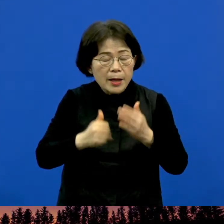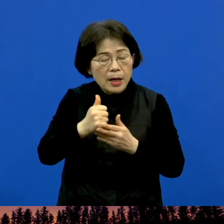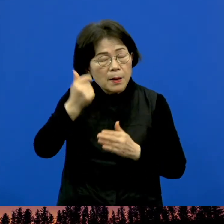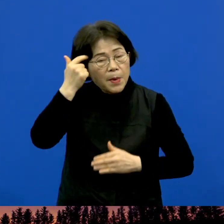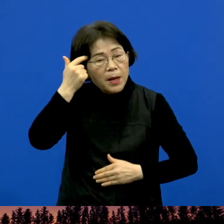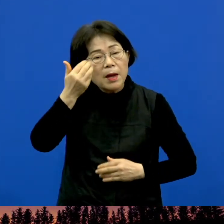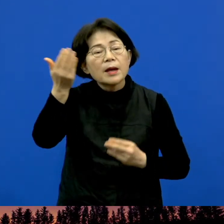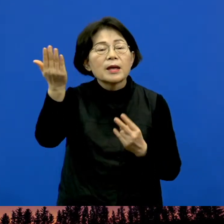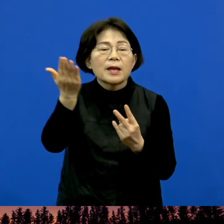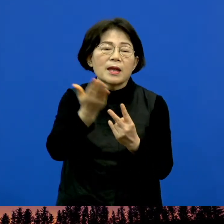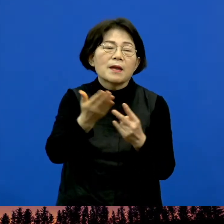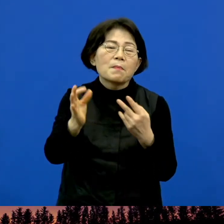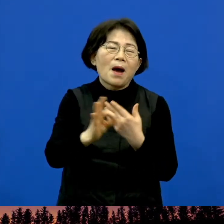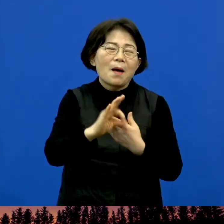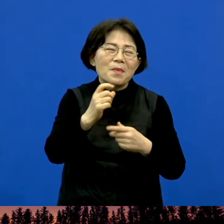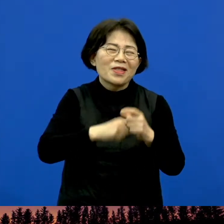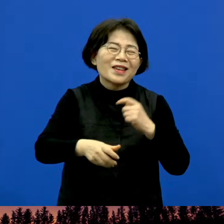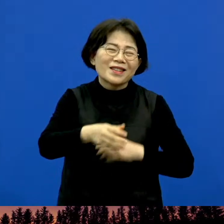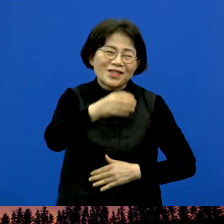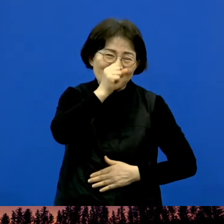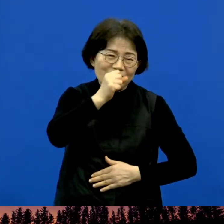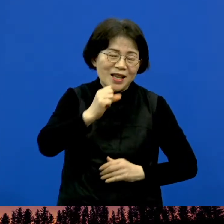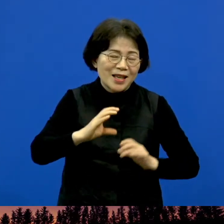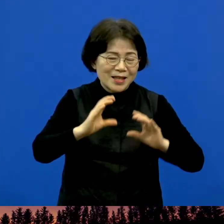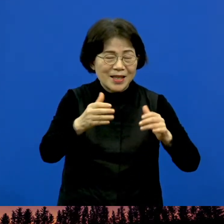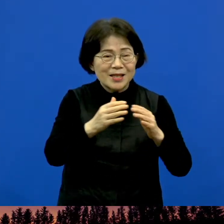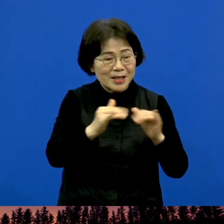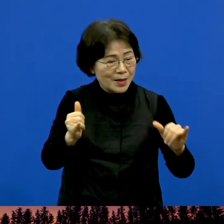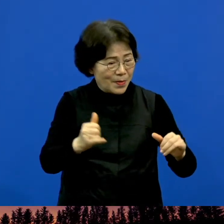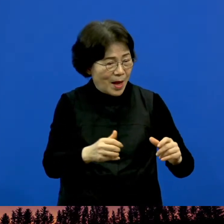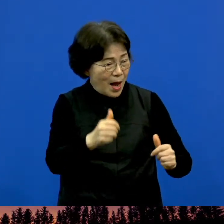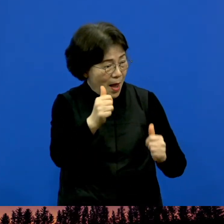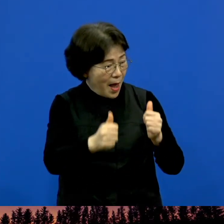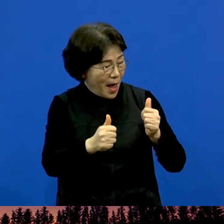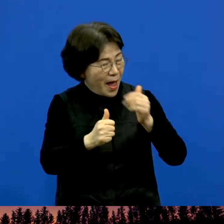돼요. 그런 세상 사람들과 게임이 안 돼요.